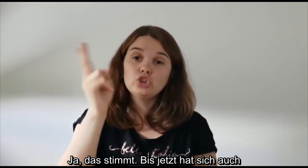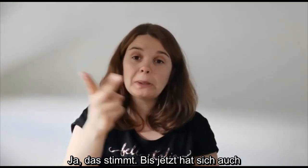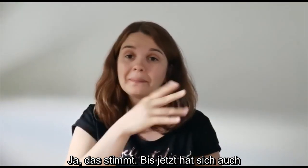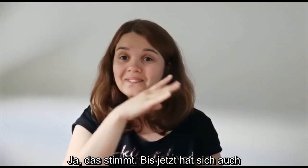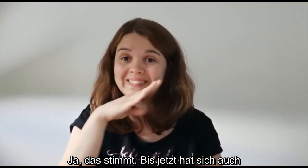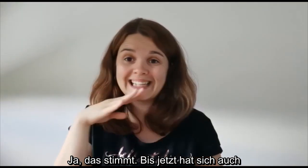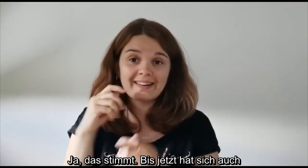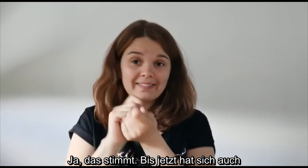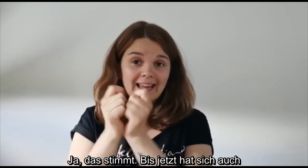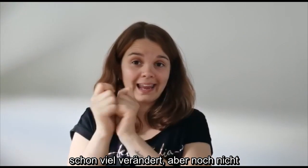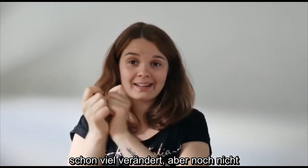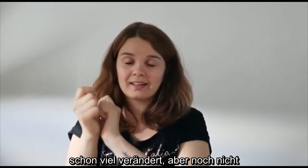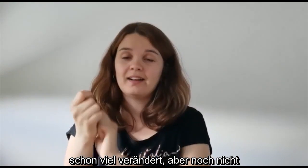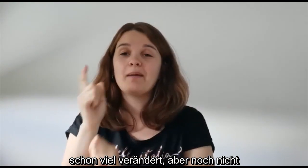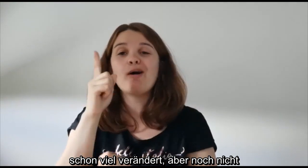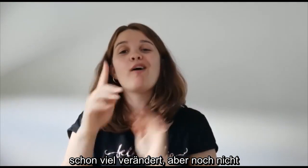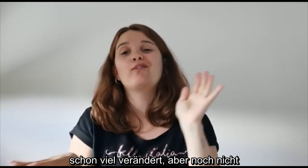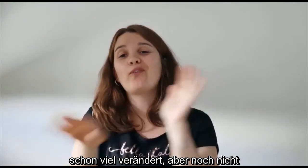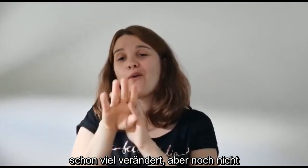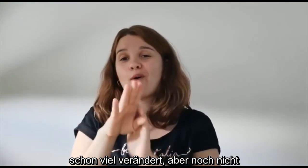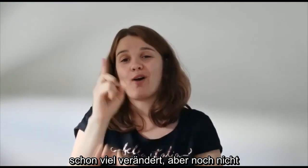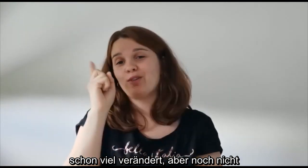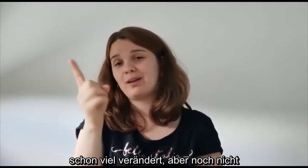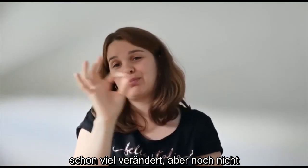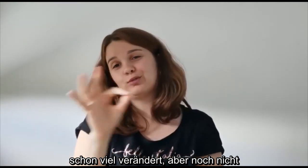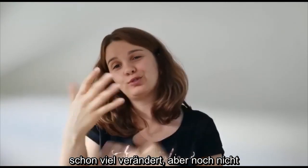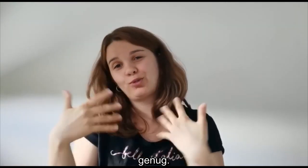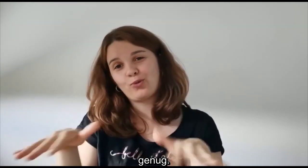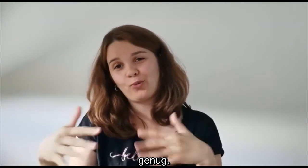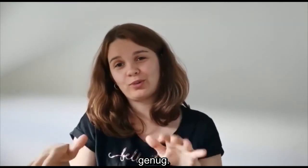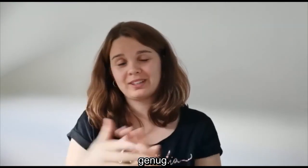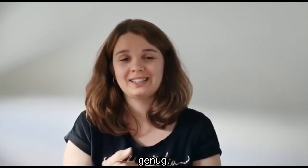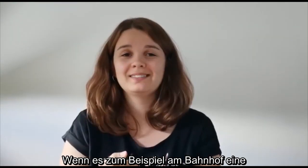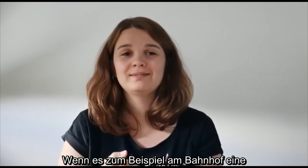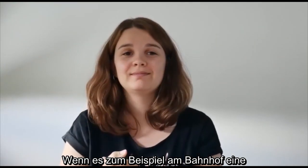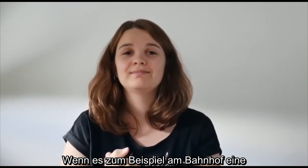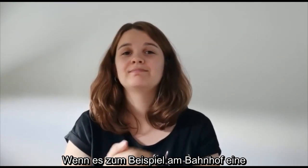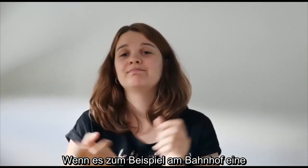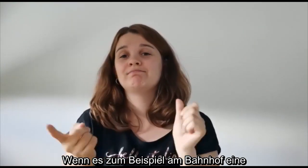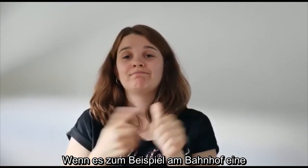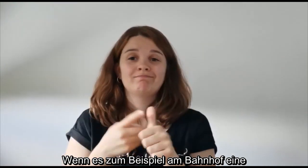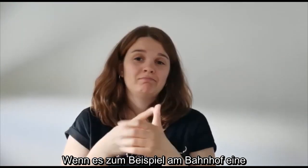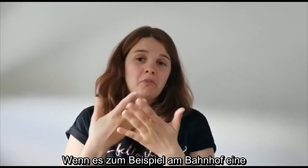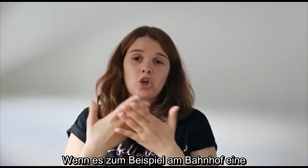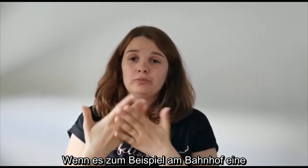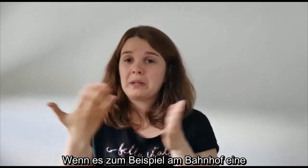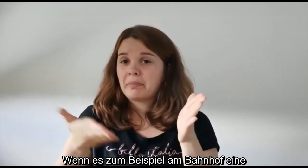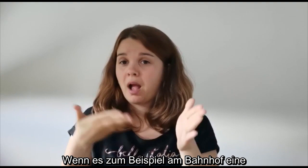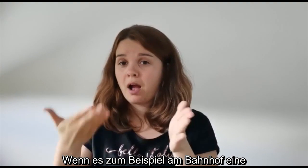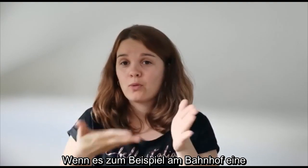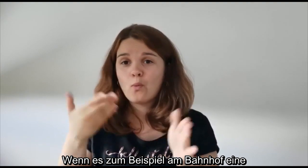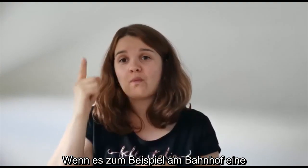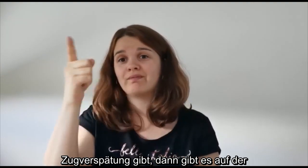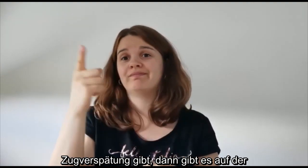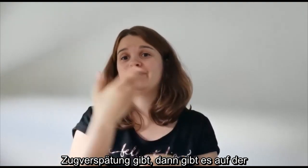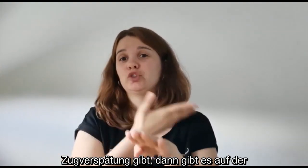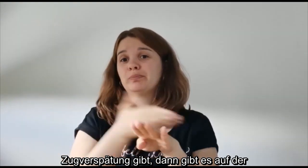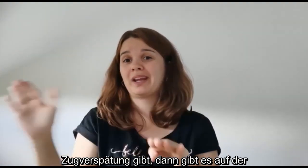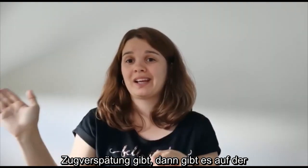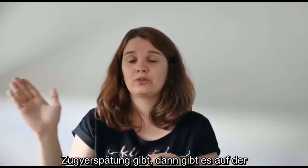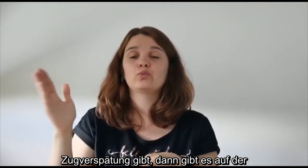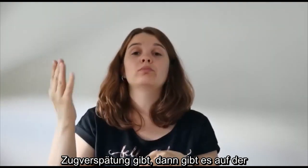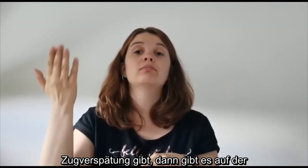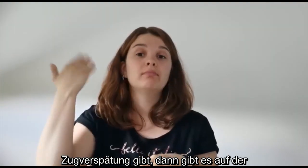Ja, das stimmt Bis jetzt hat sich auch schon viel verändert Aber noch nicht genug Wenn es zum Beispiel am Bahnhof eine